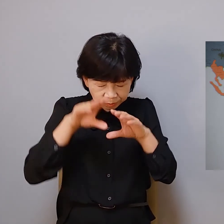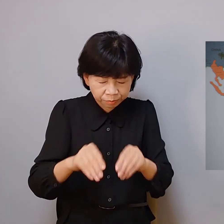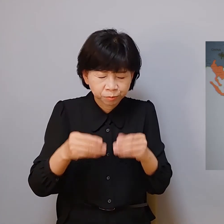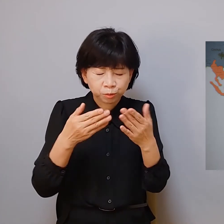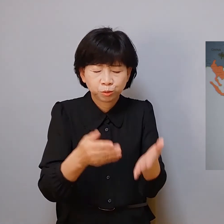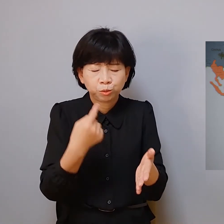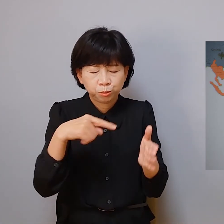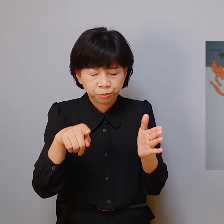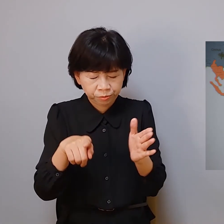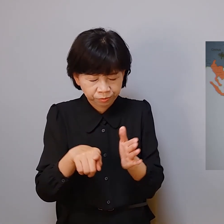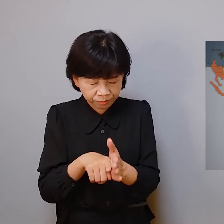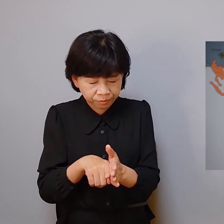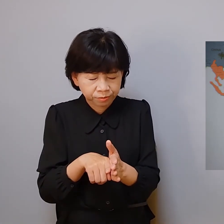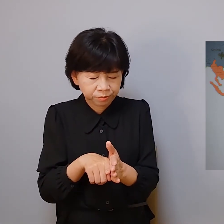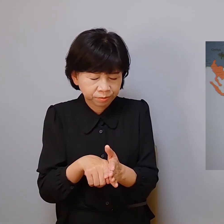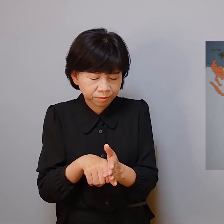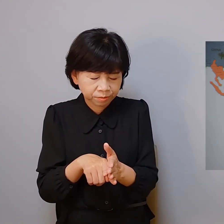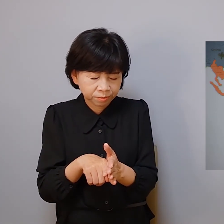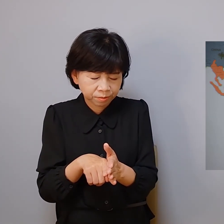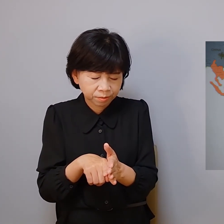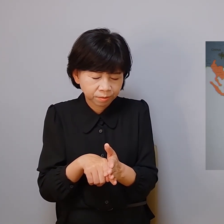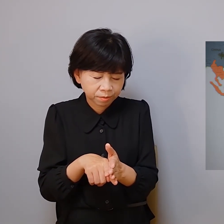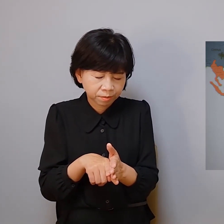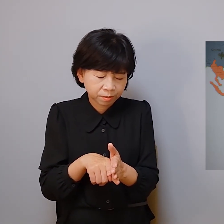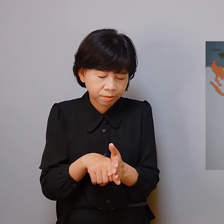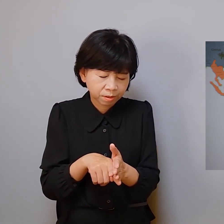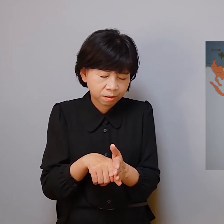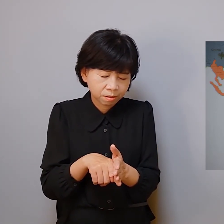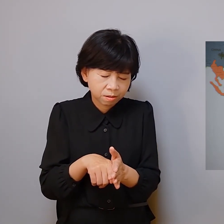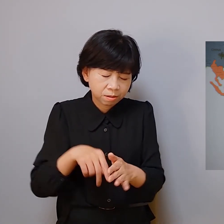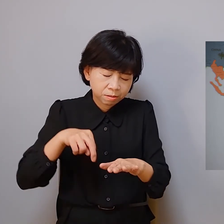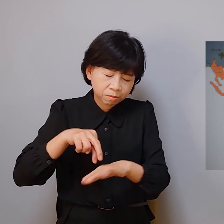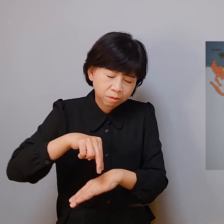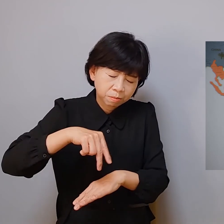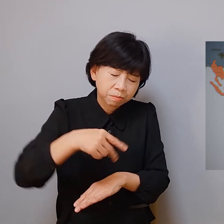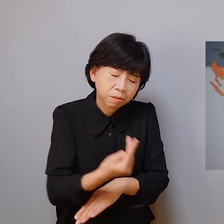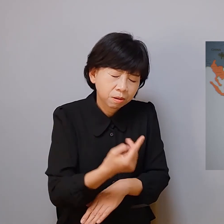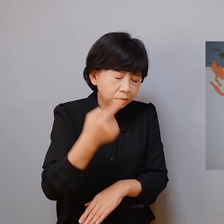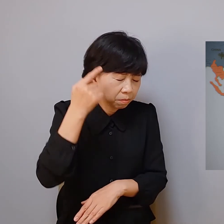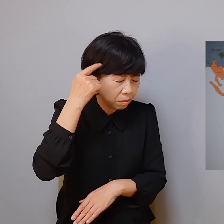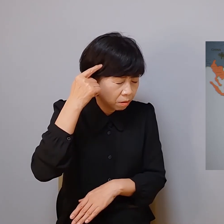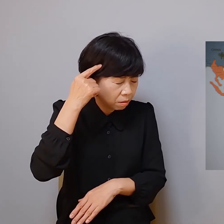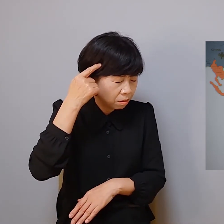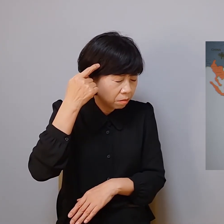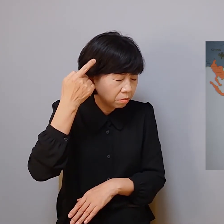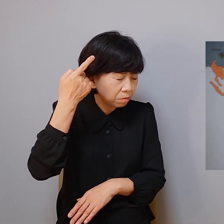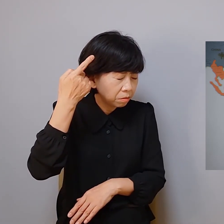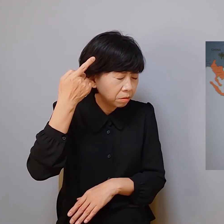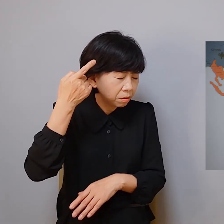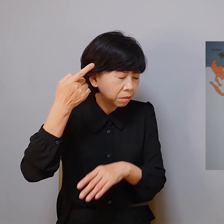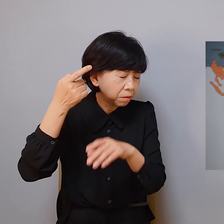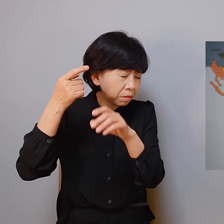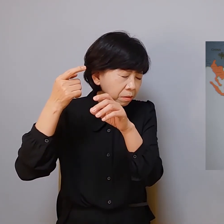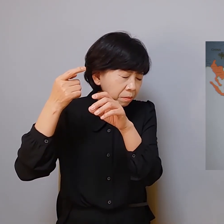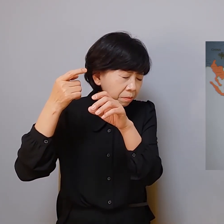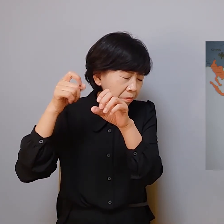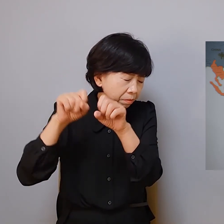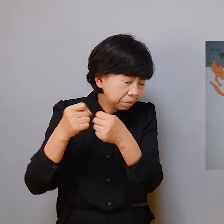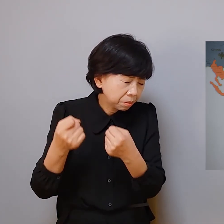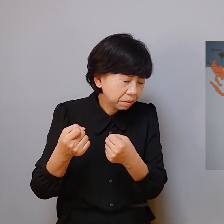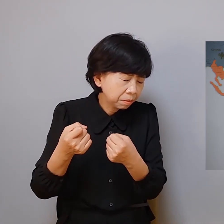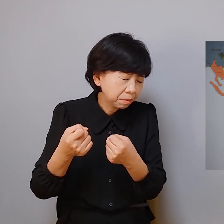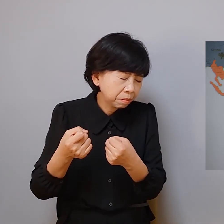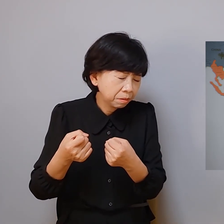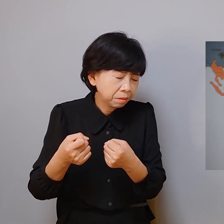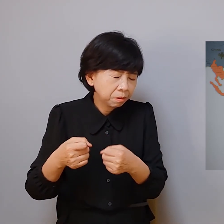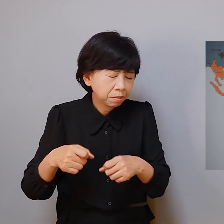치료하여 주실 줄 믿습니다. 정선내 권사님 넘어지셔서 머리도 터지고 다리도 목 힘이 없어서 걷지